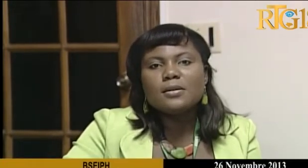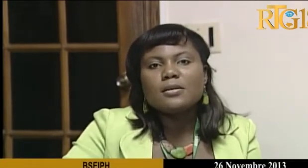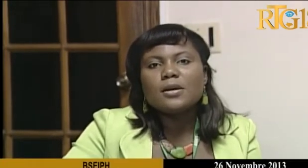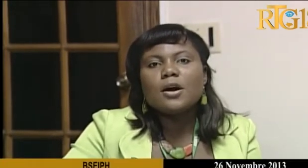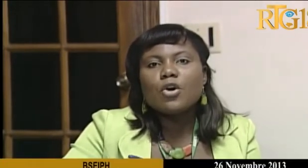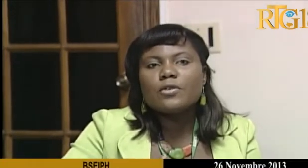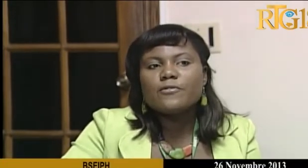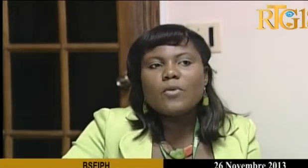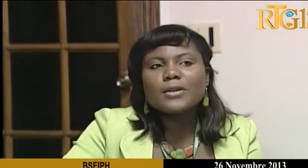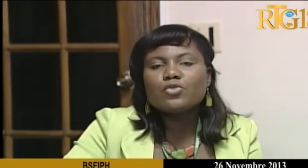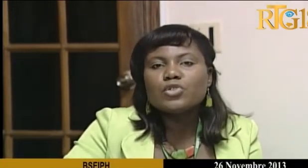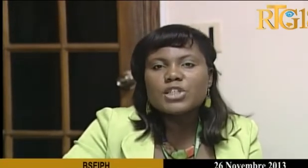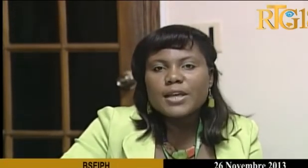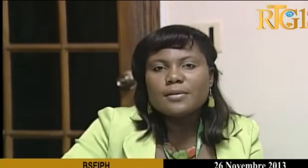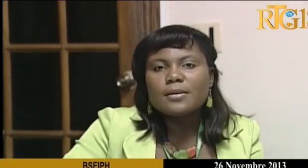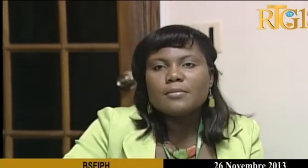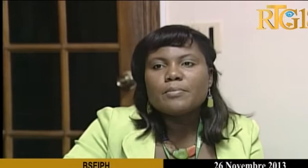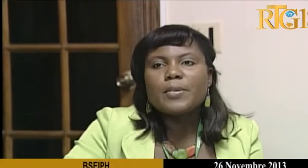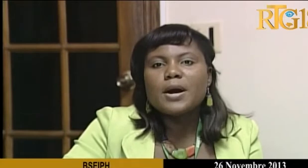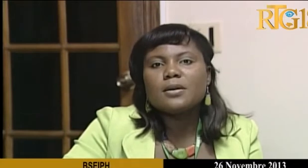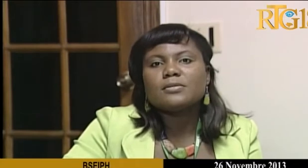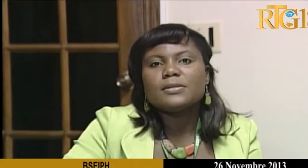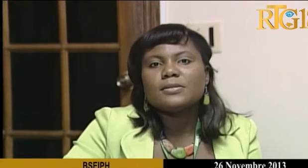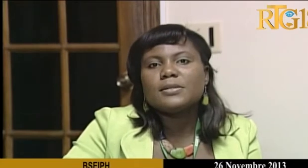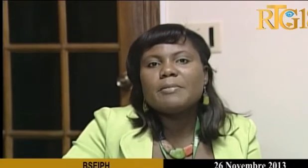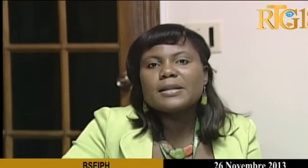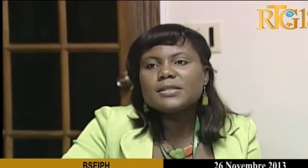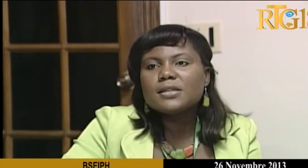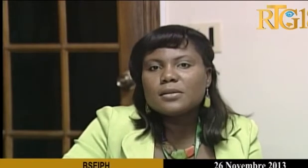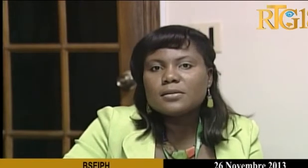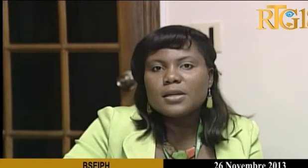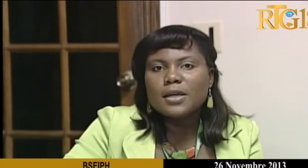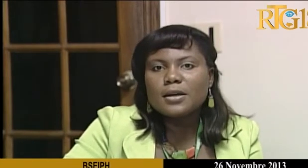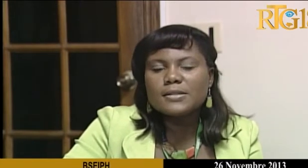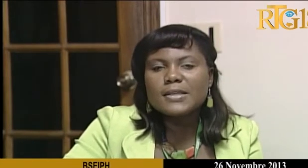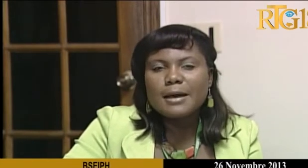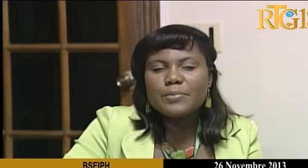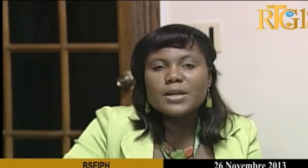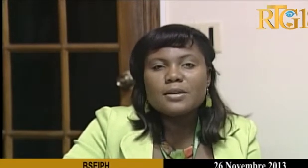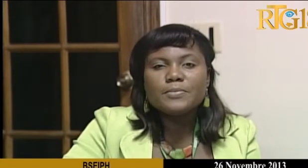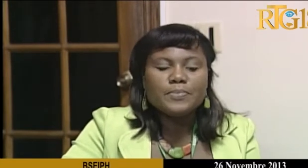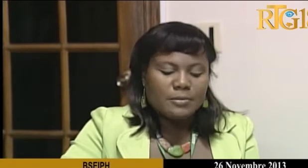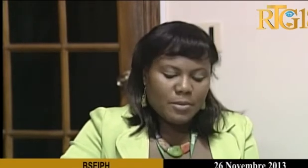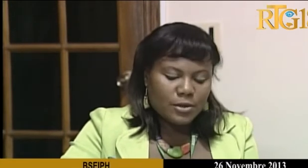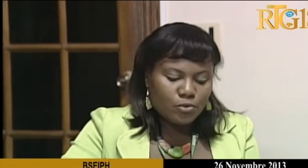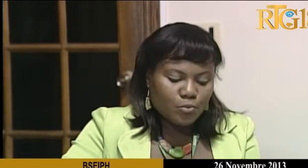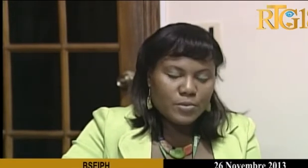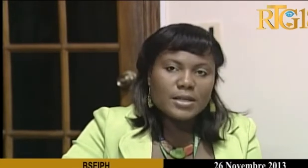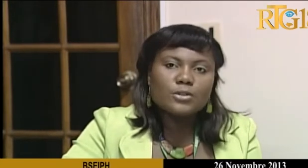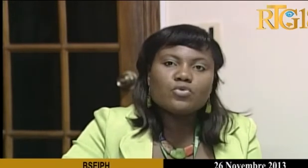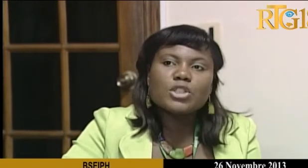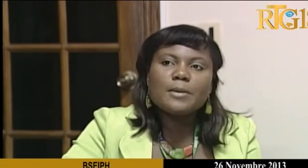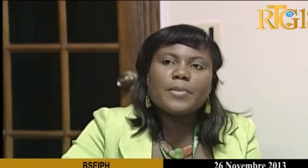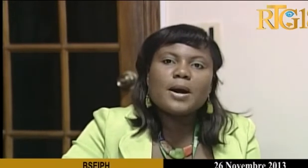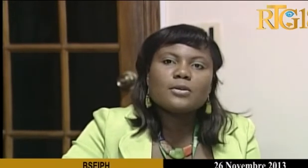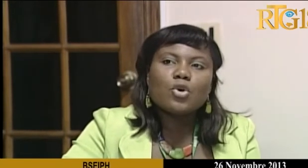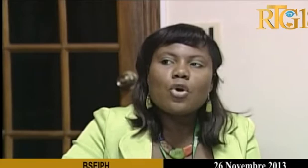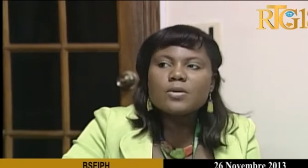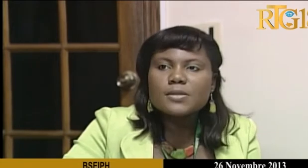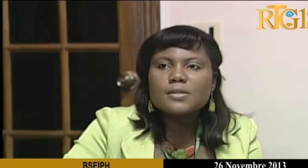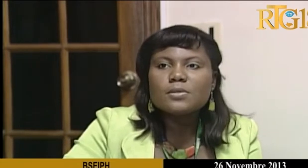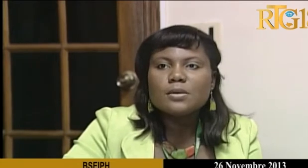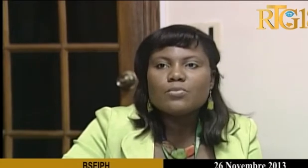là encore une fois touché par thématique et handicap là, permettre public là touché